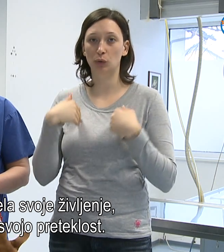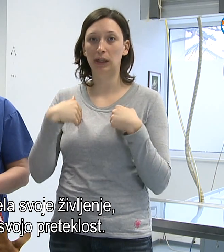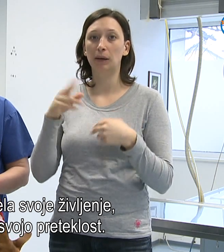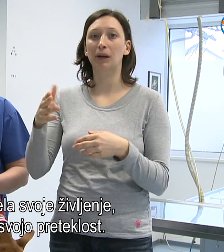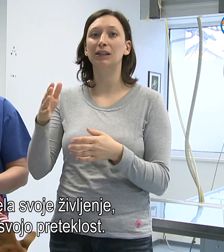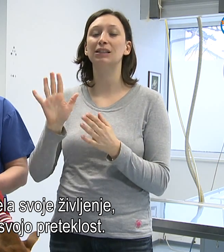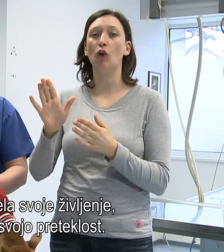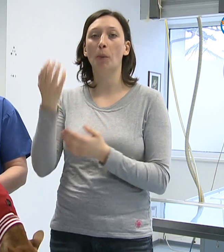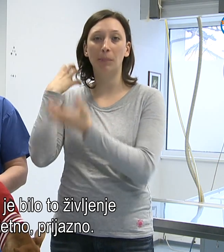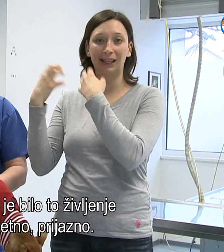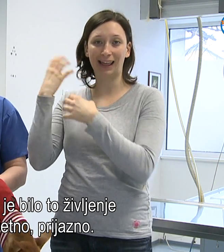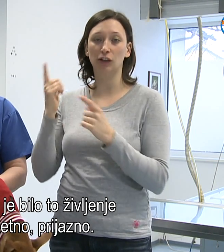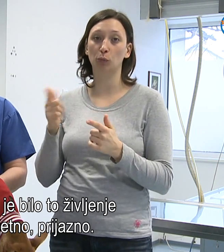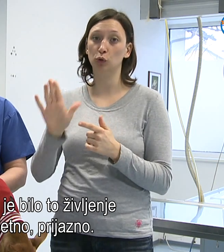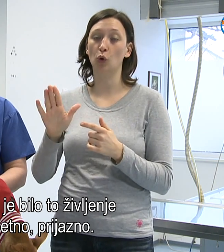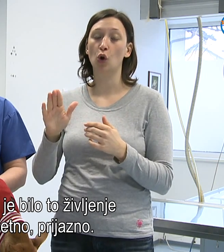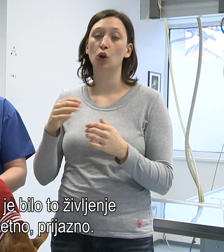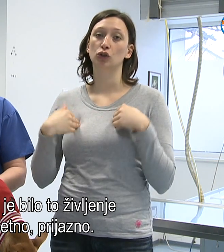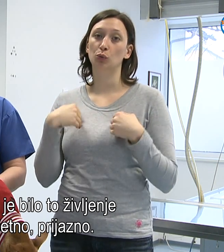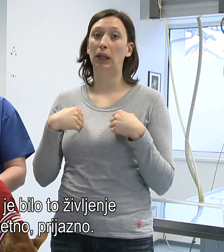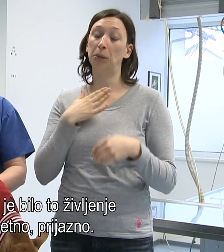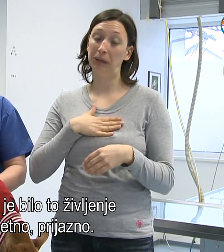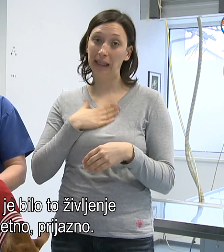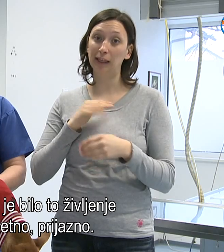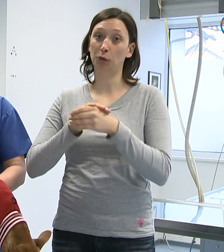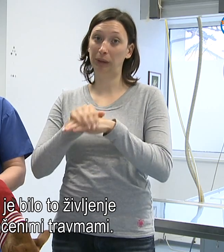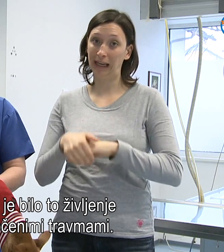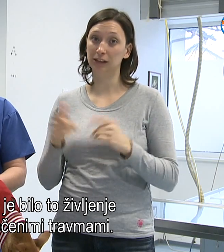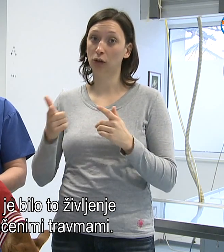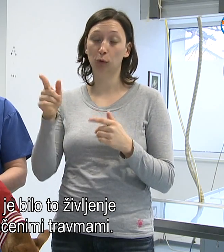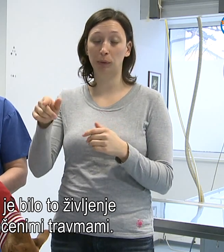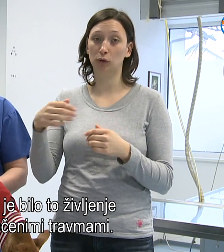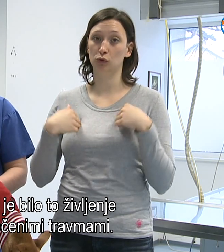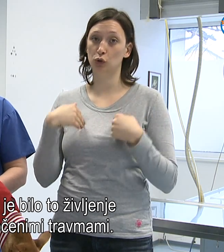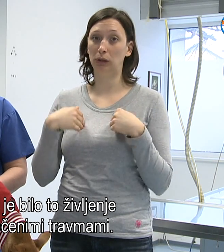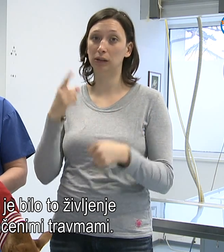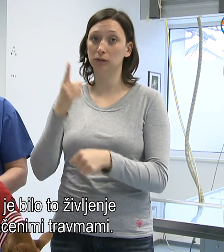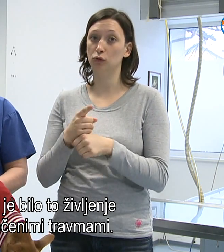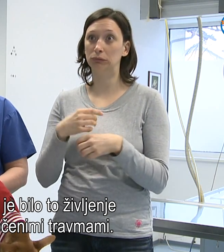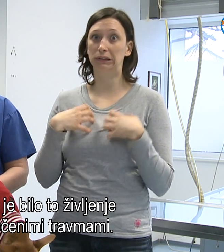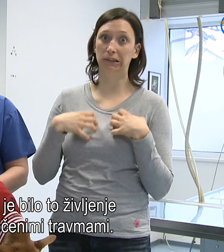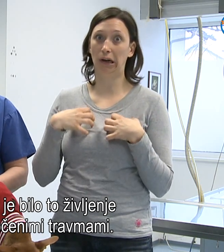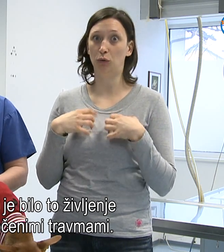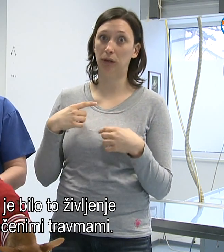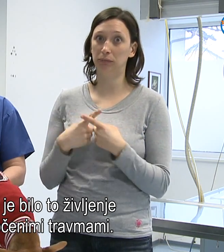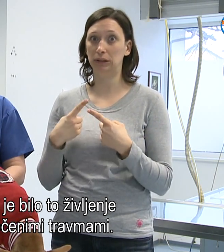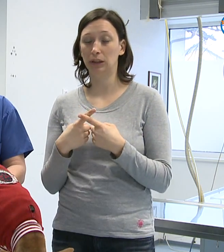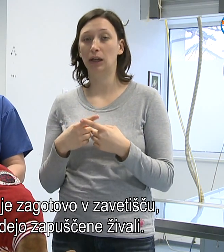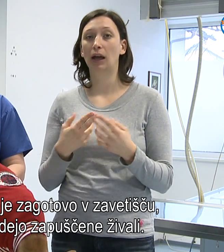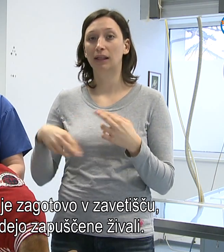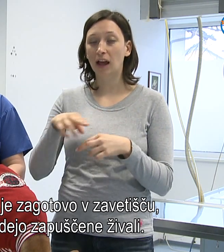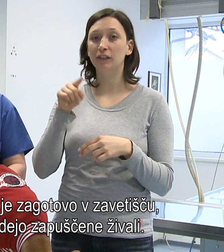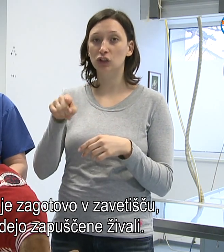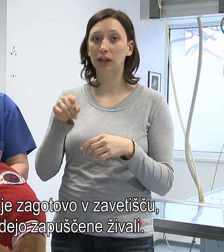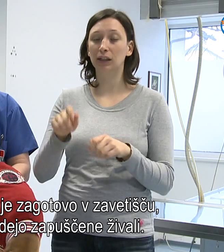svojo preteklost, lahko je bilo to življenje prijetno, prijazno, lahko je bilo to življenje z določenimi travmami. Največ